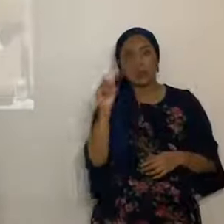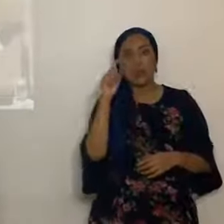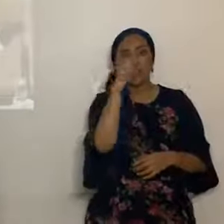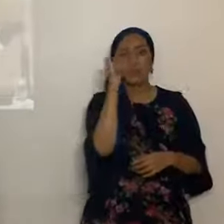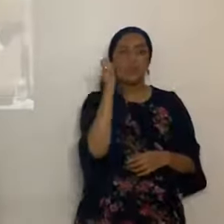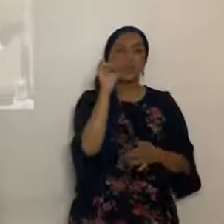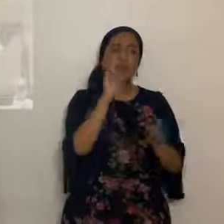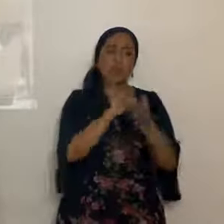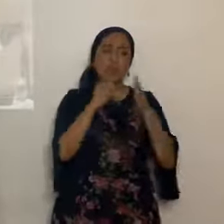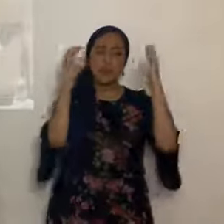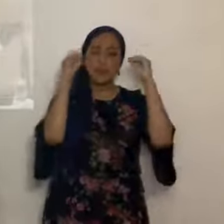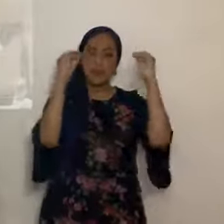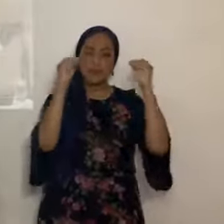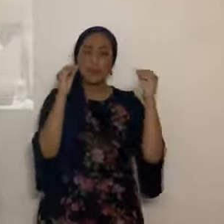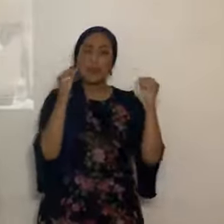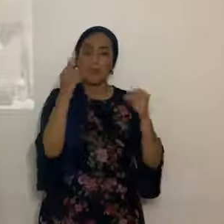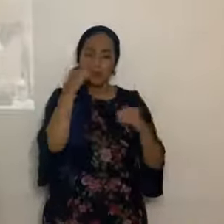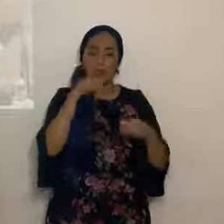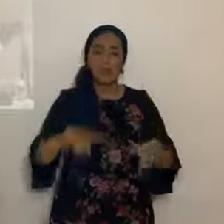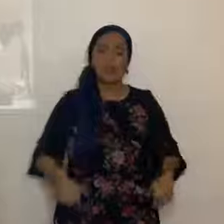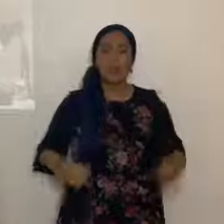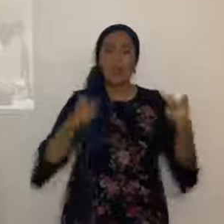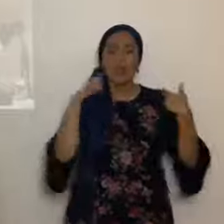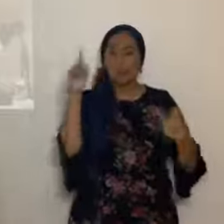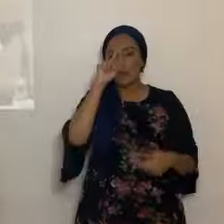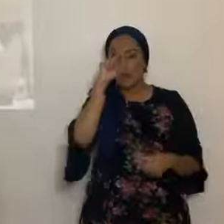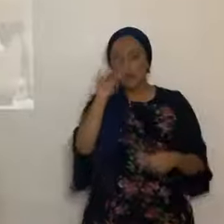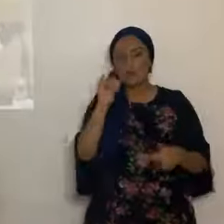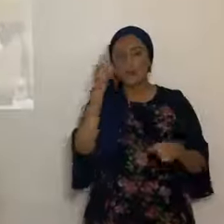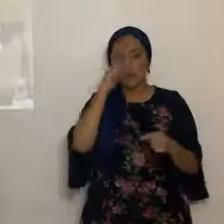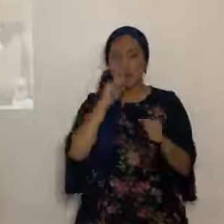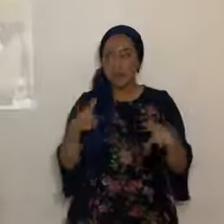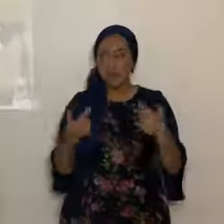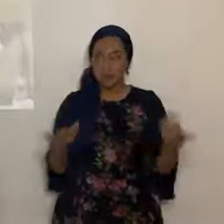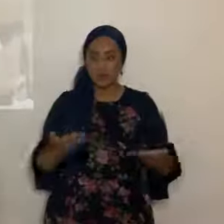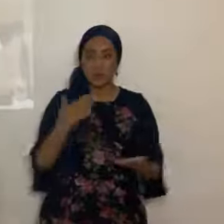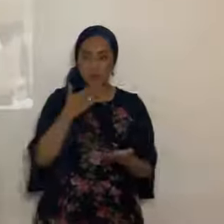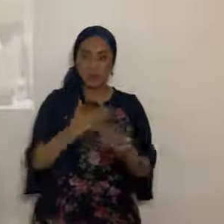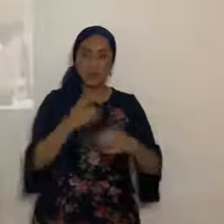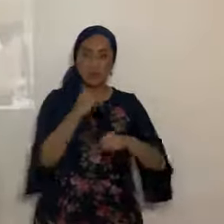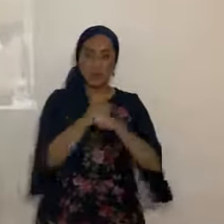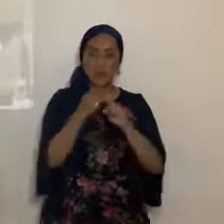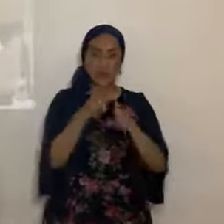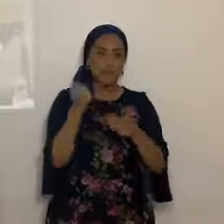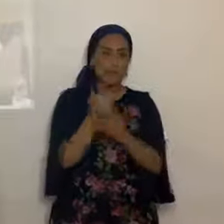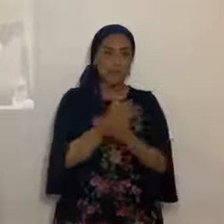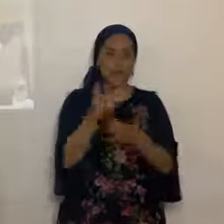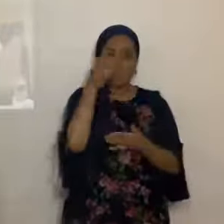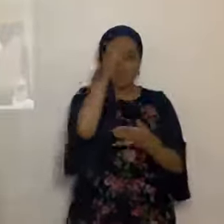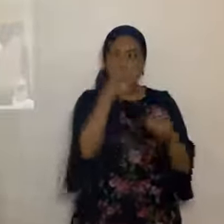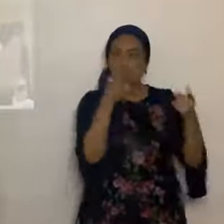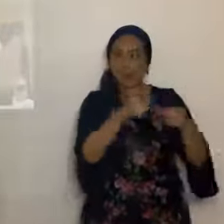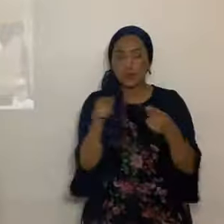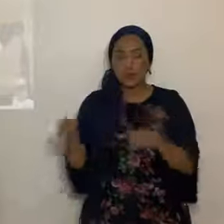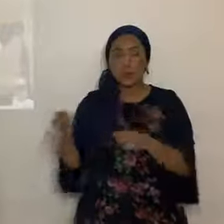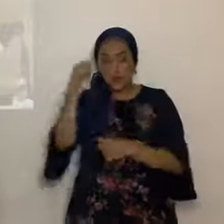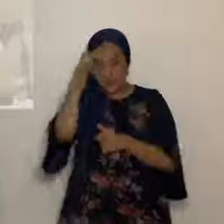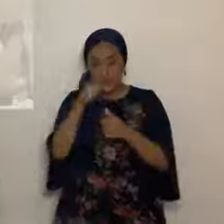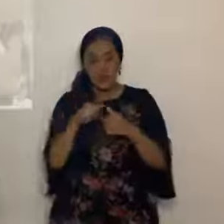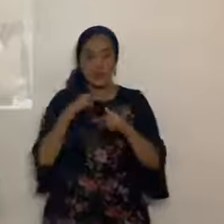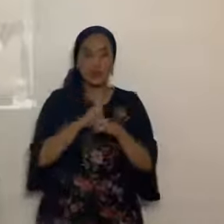estas administraciones son para vida eterna, pero también para acá, para vivir bien y ser protegidos de todo lo que ya viene. Recuerden, ya